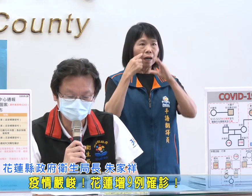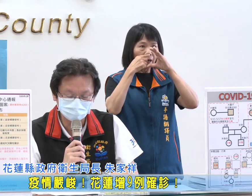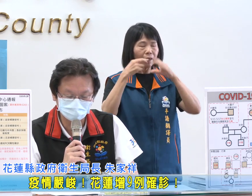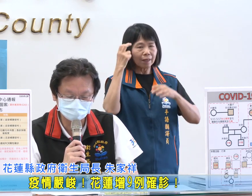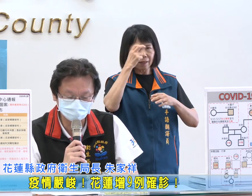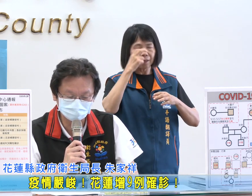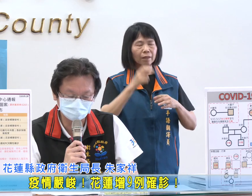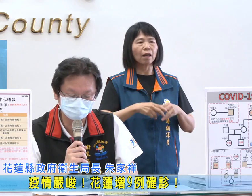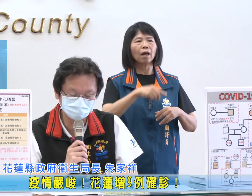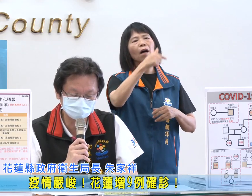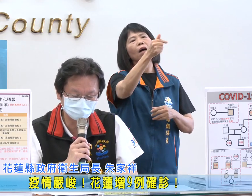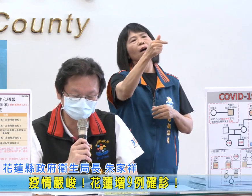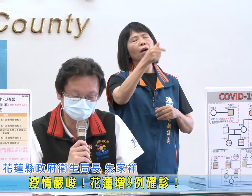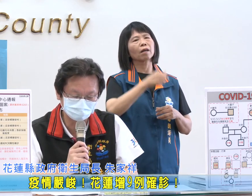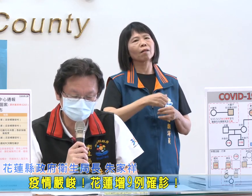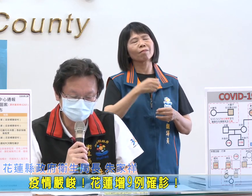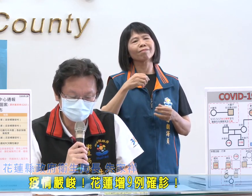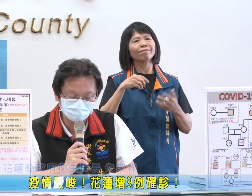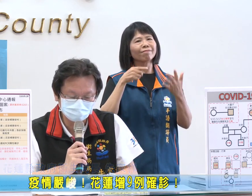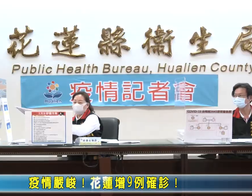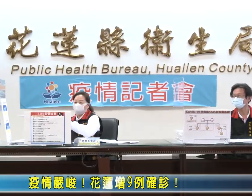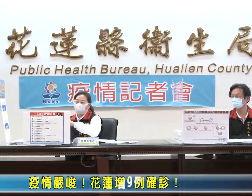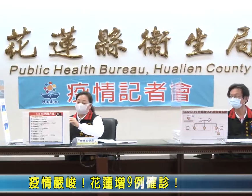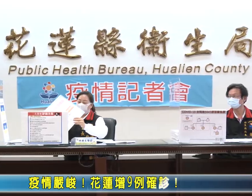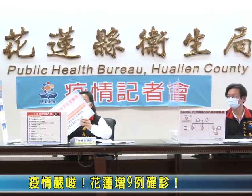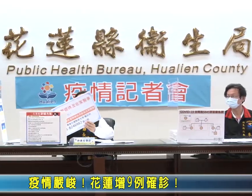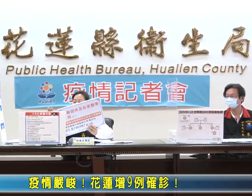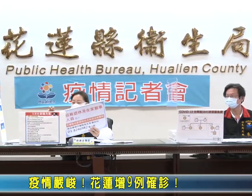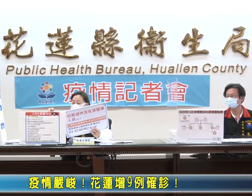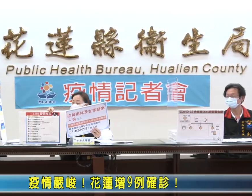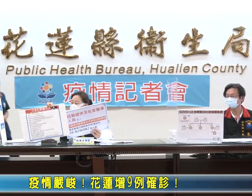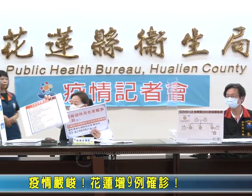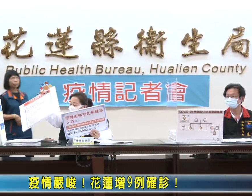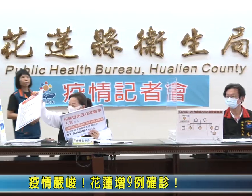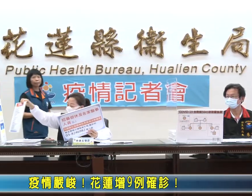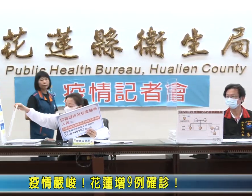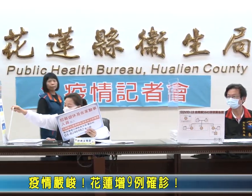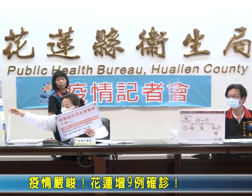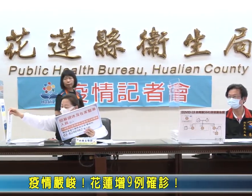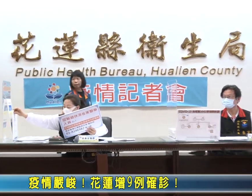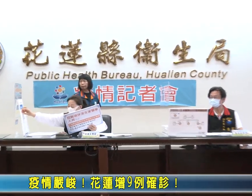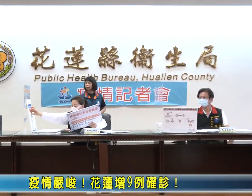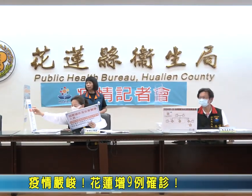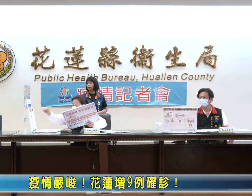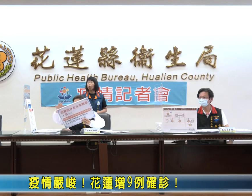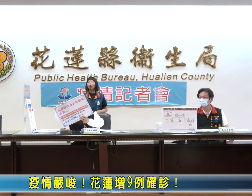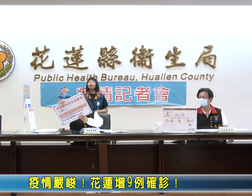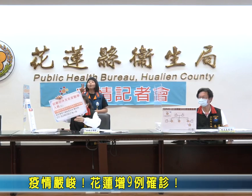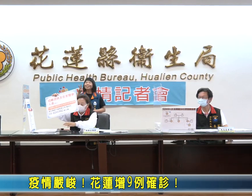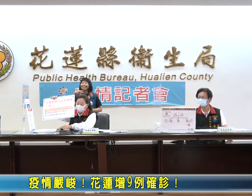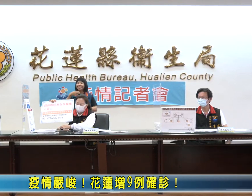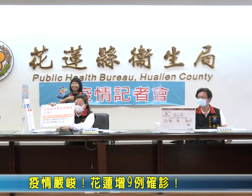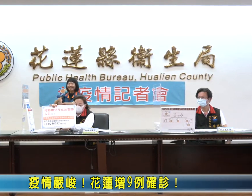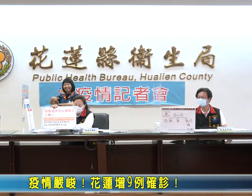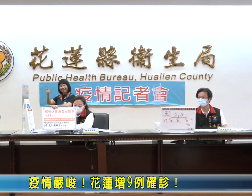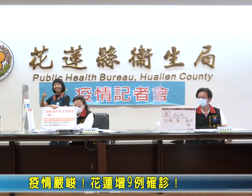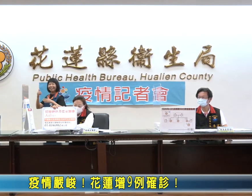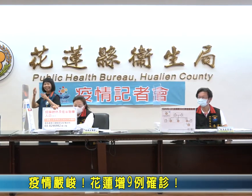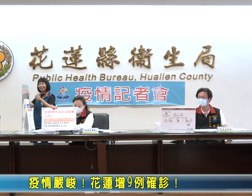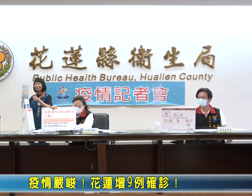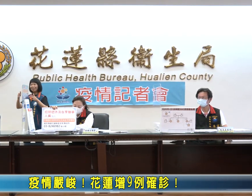是阳性，所以确诊哈。 县长徐正伟呼吁乡亲务必要戴上口罩，减少外出，